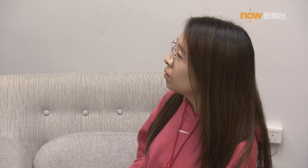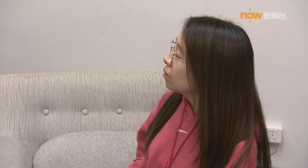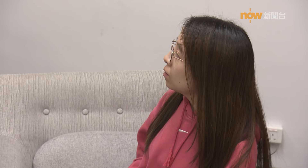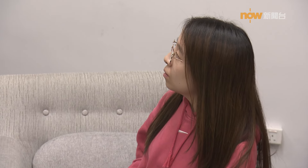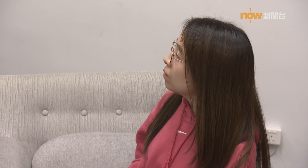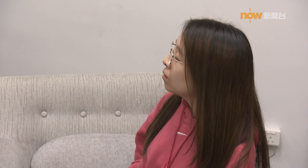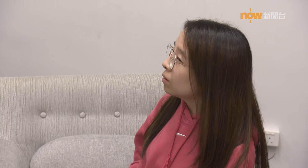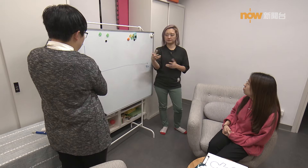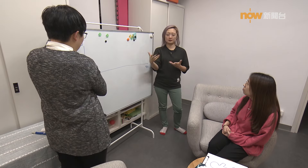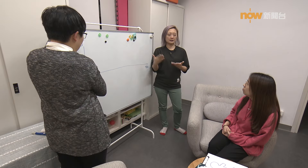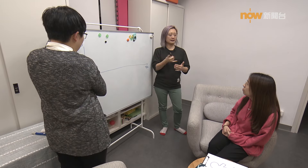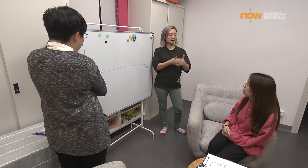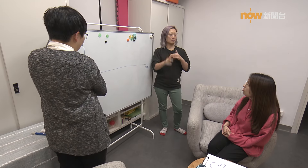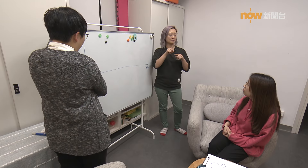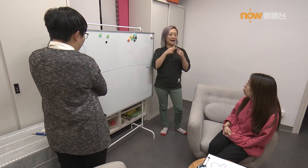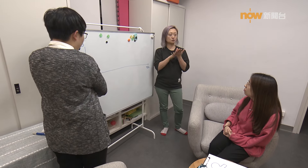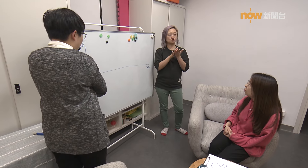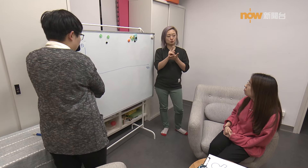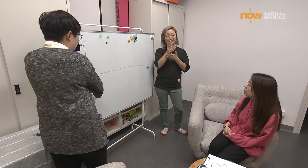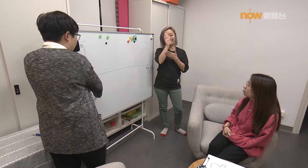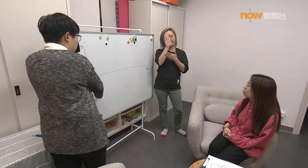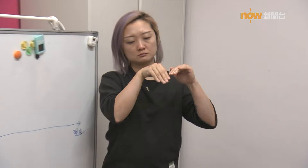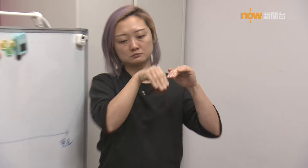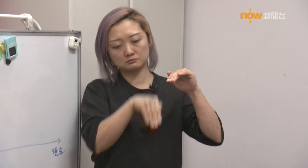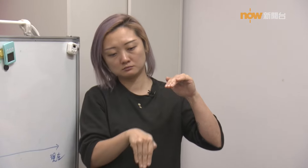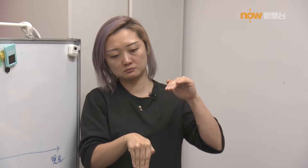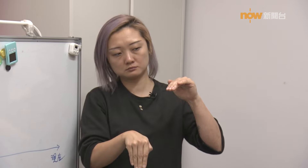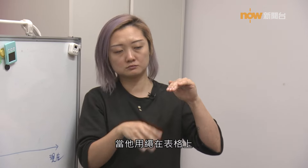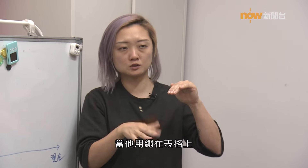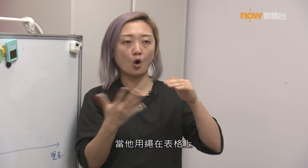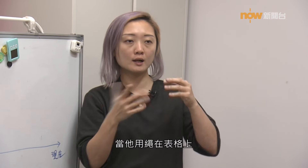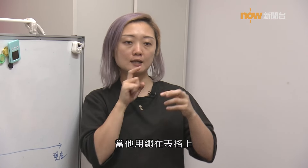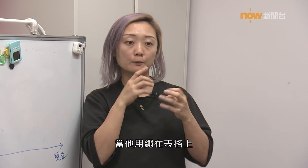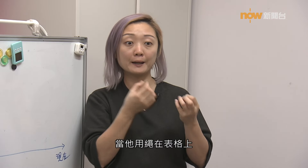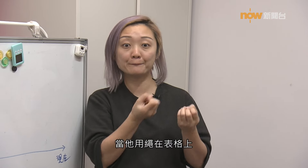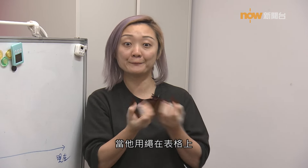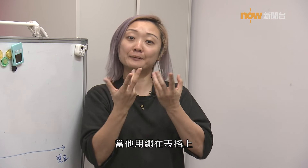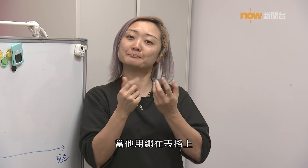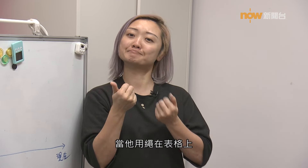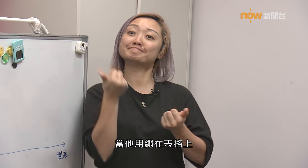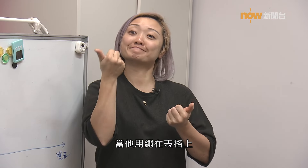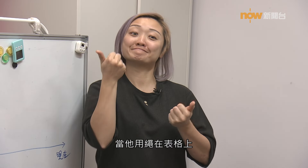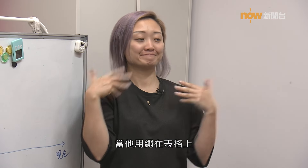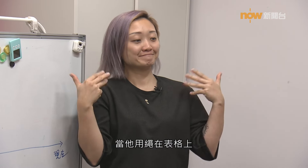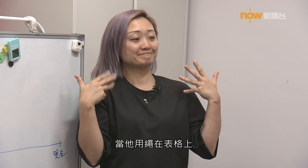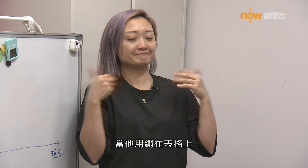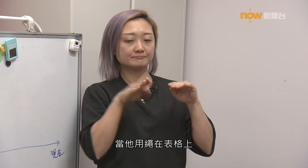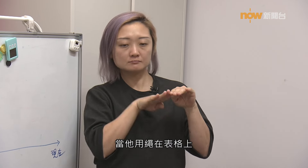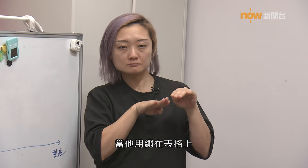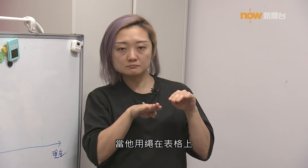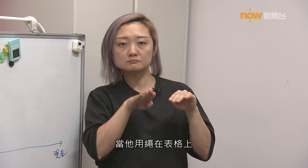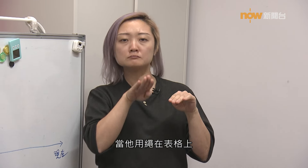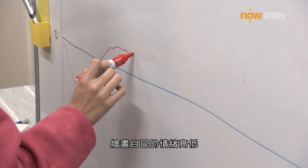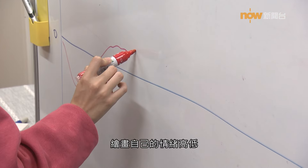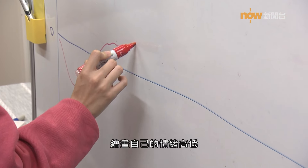曾經歷過一段低谷啲、低潮啲。 當佢用繩 可以在這個表上高去